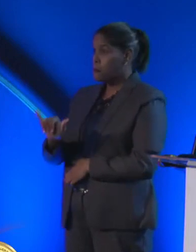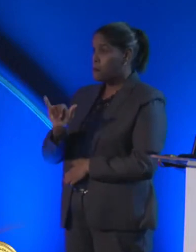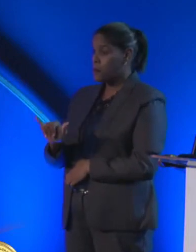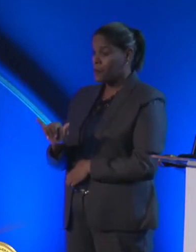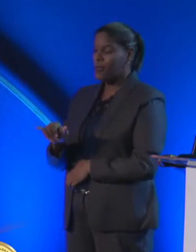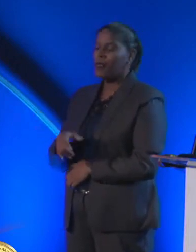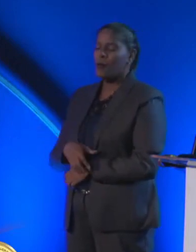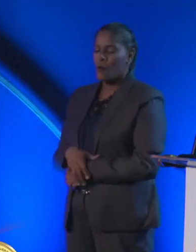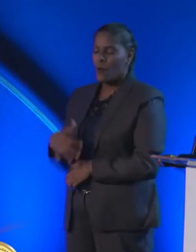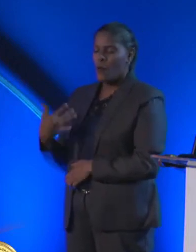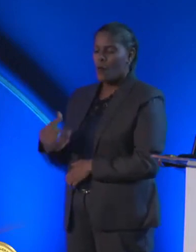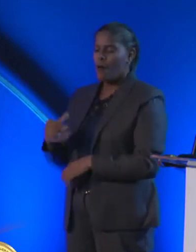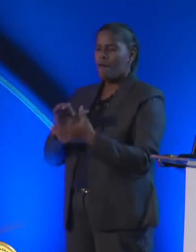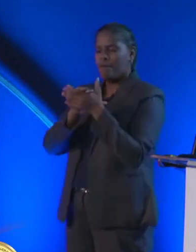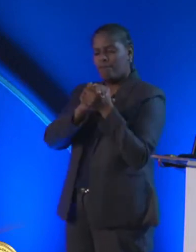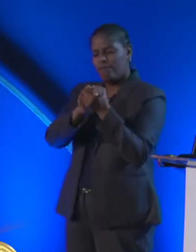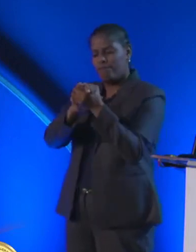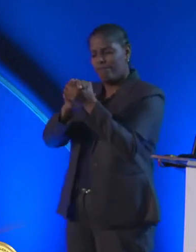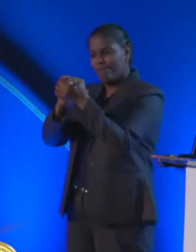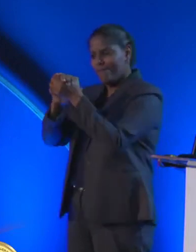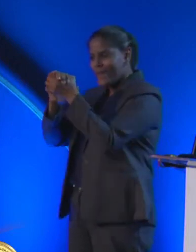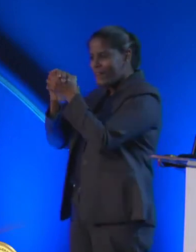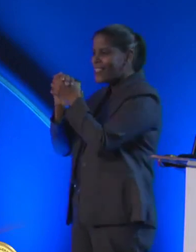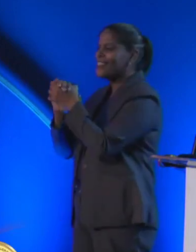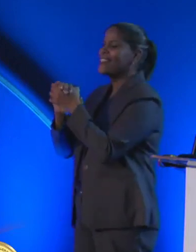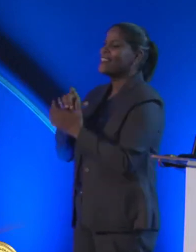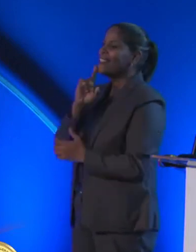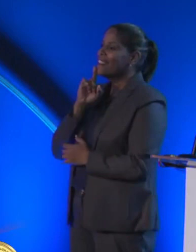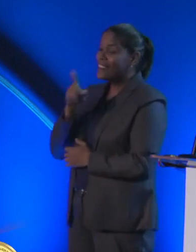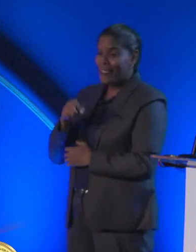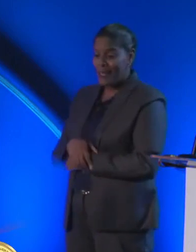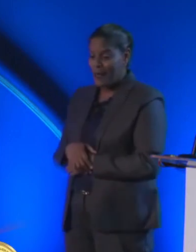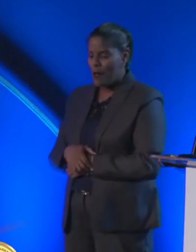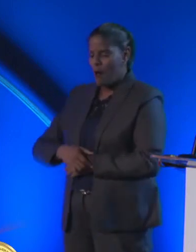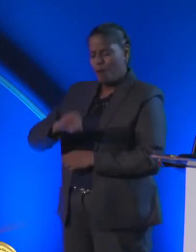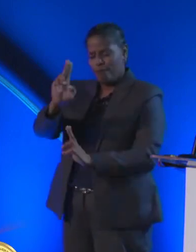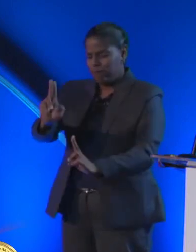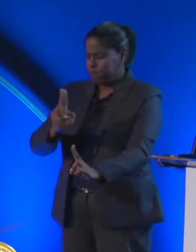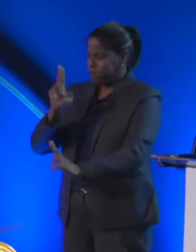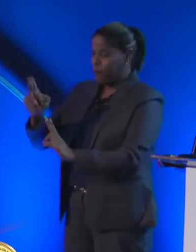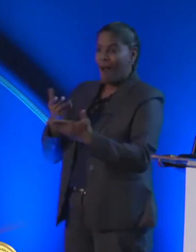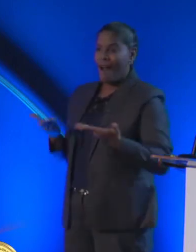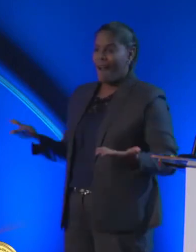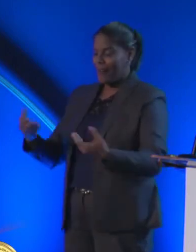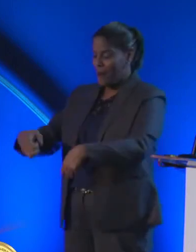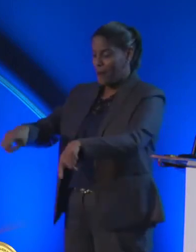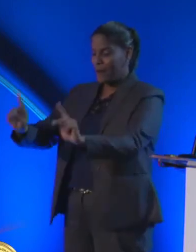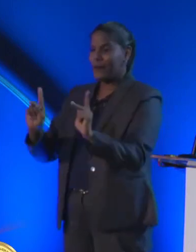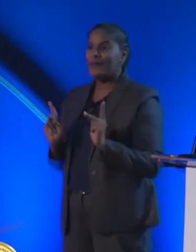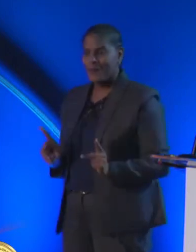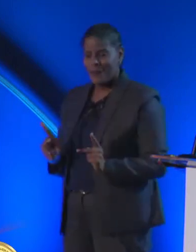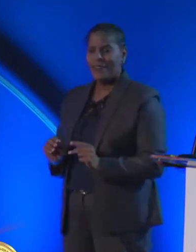nos toca felicitarla y decirles que nos honramos por tener la oportunidad